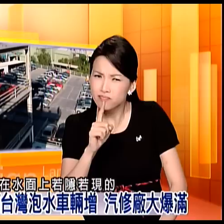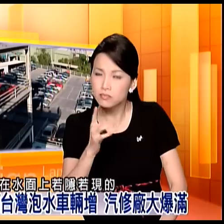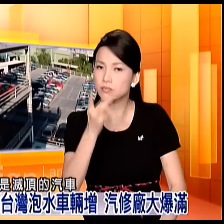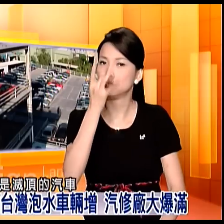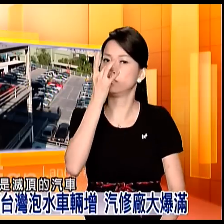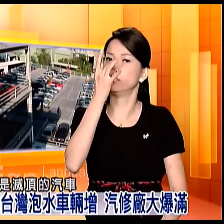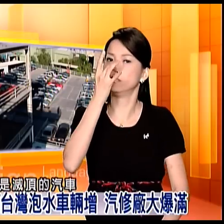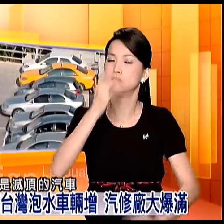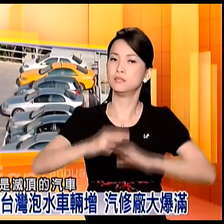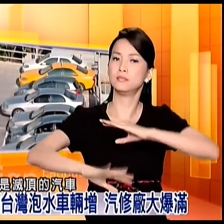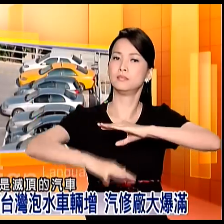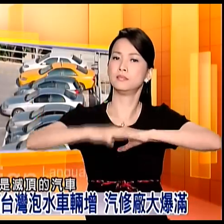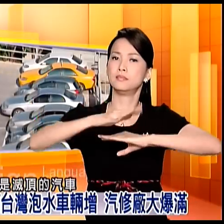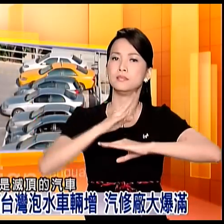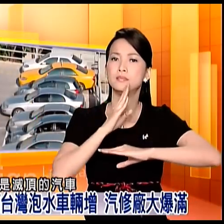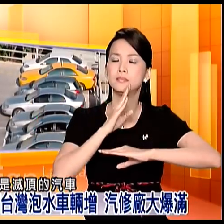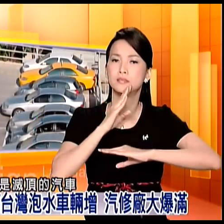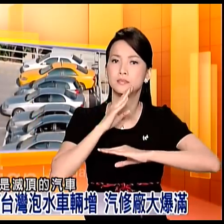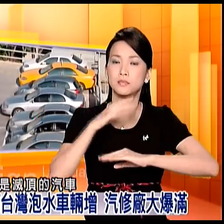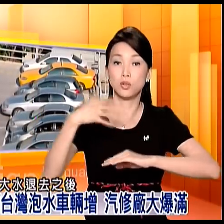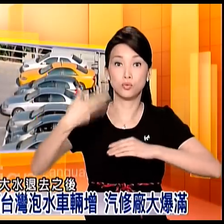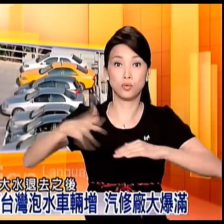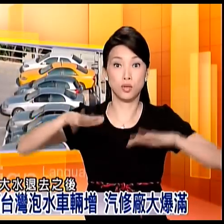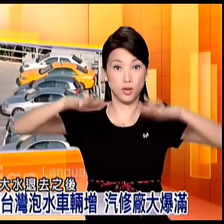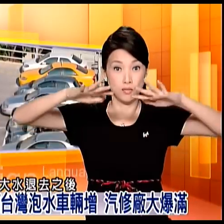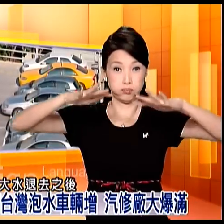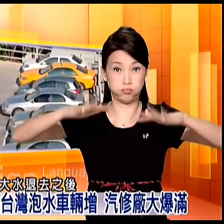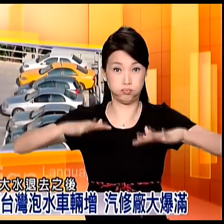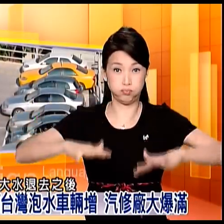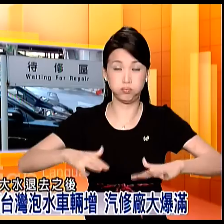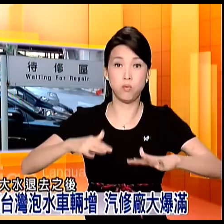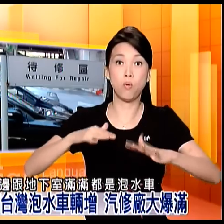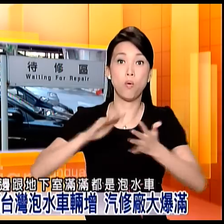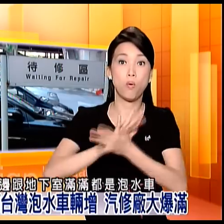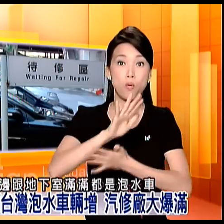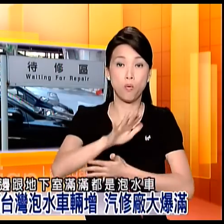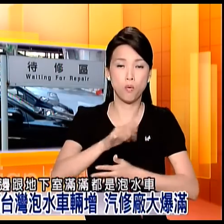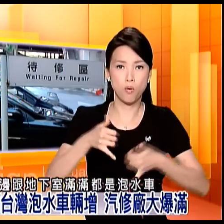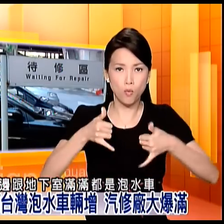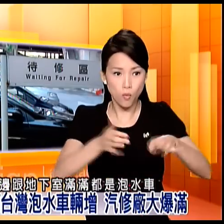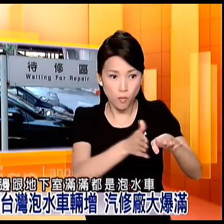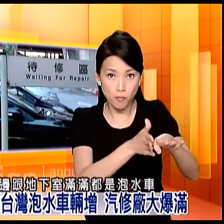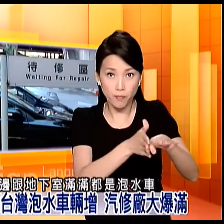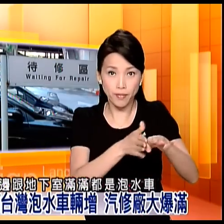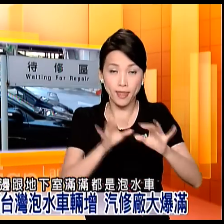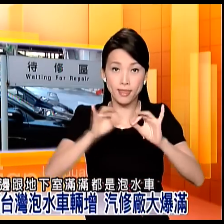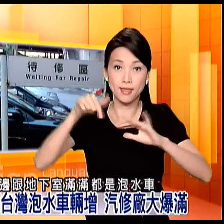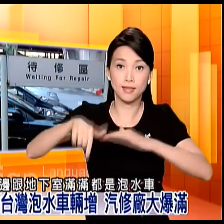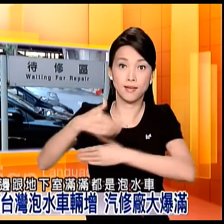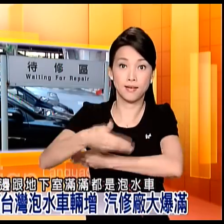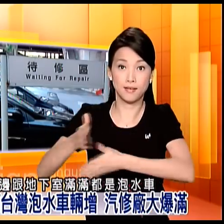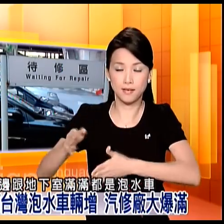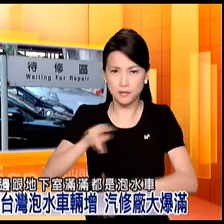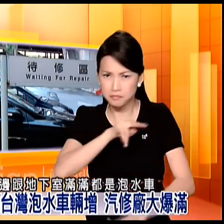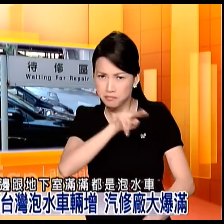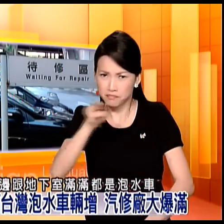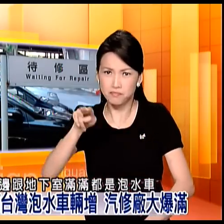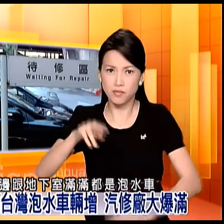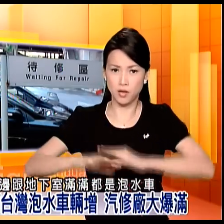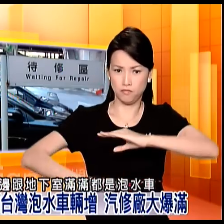就是灭顶的汽车，在大水退去之后，路边跟地下室满满都是泡水